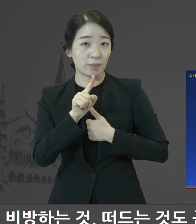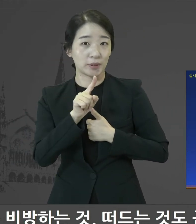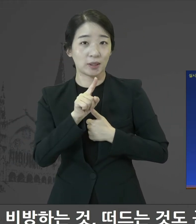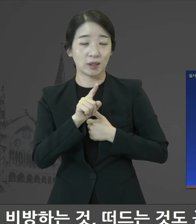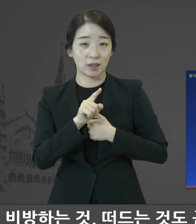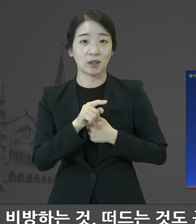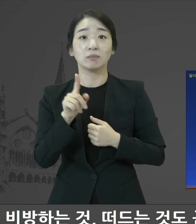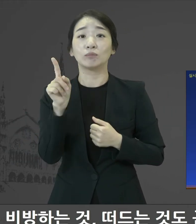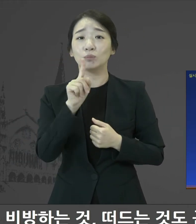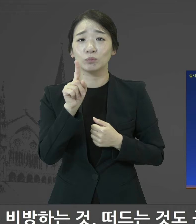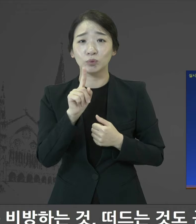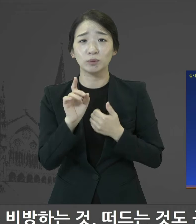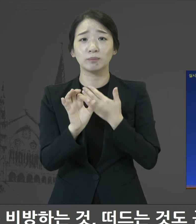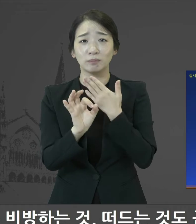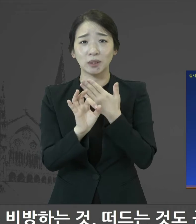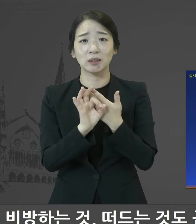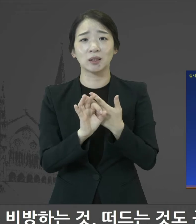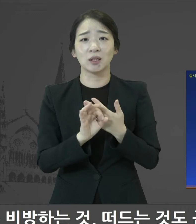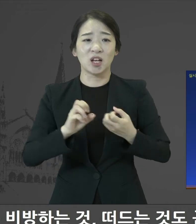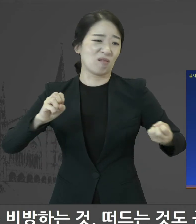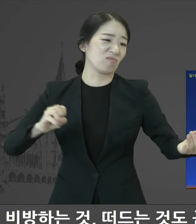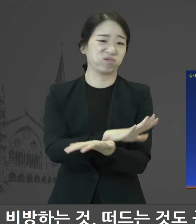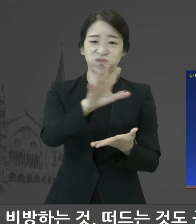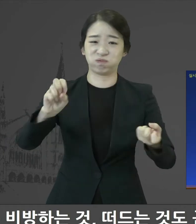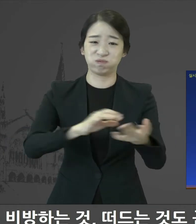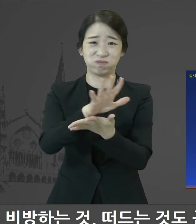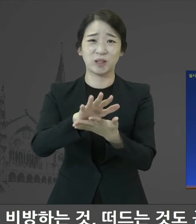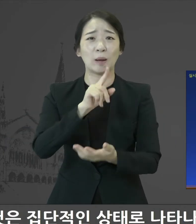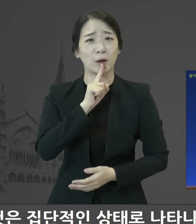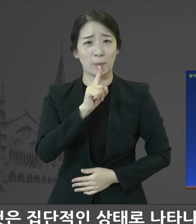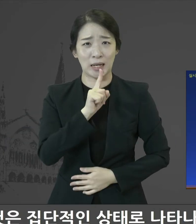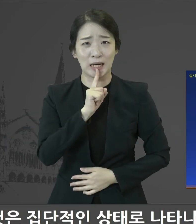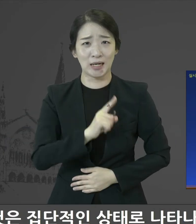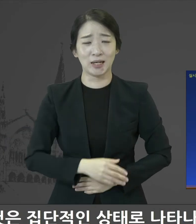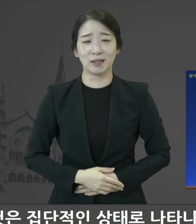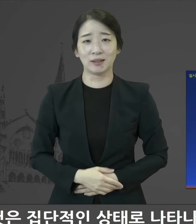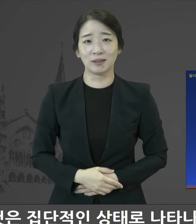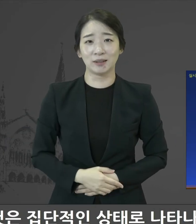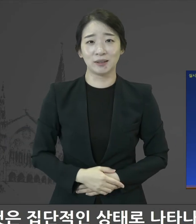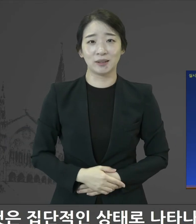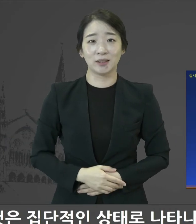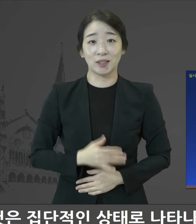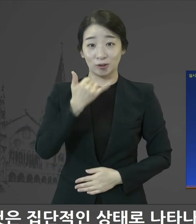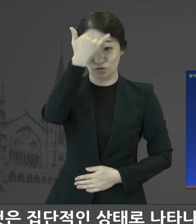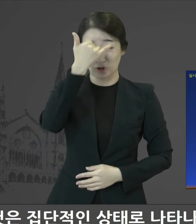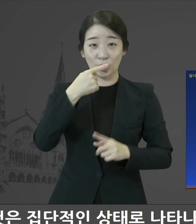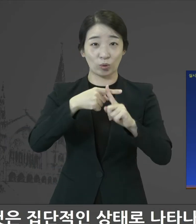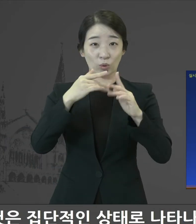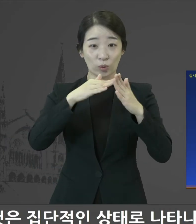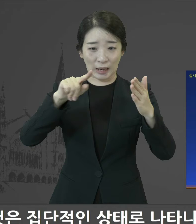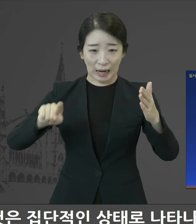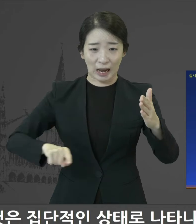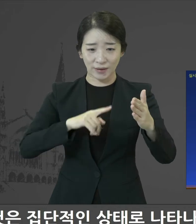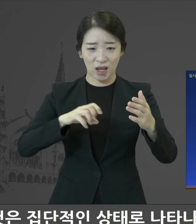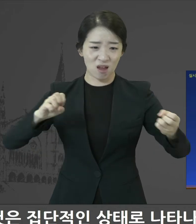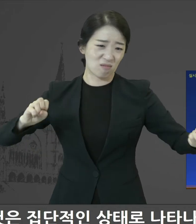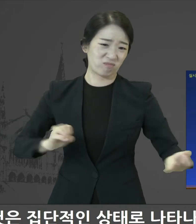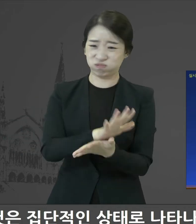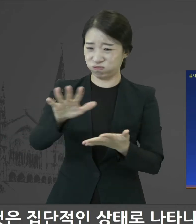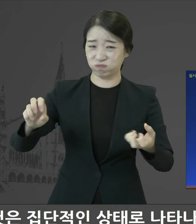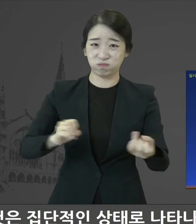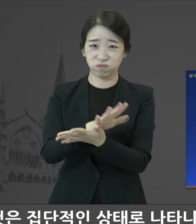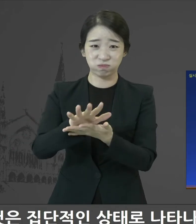그래요. 이게 이제 그 난장판이 되는 현상입니다. 충영교회 안에 난장판이 되는